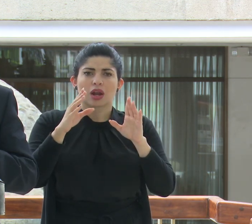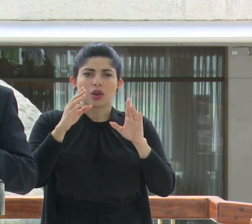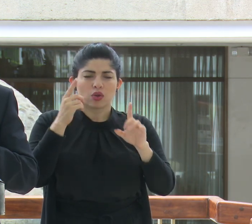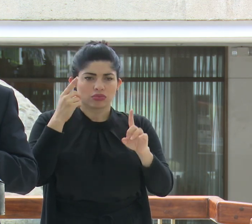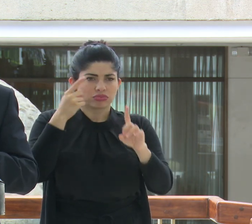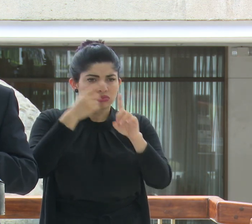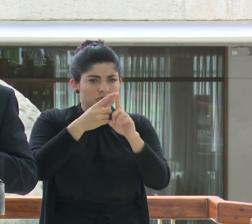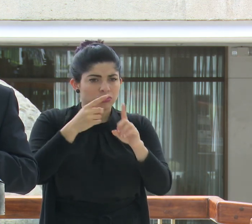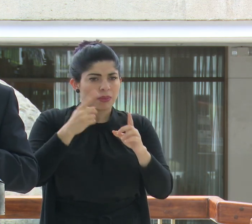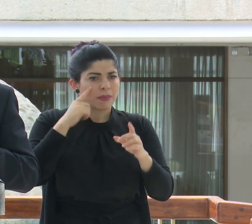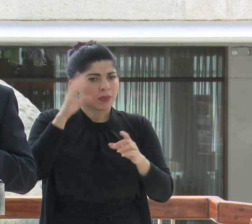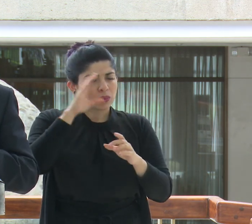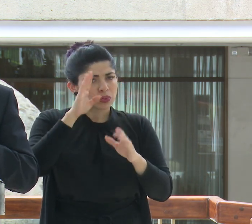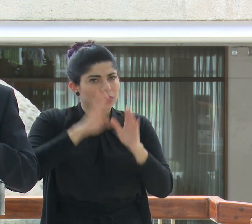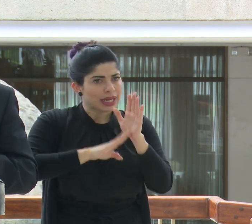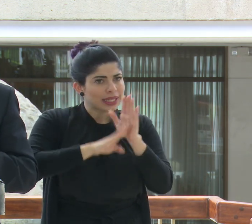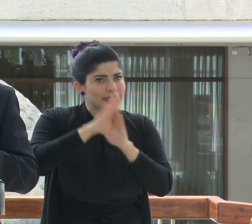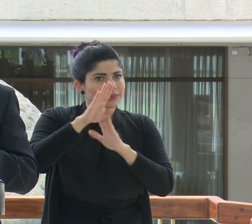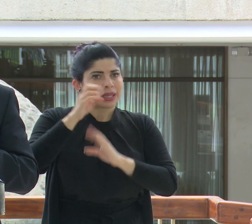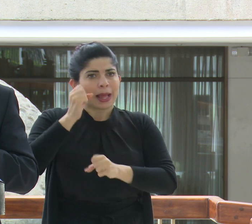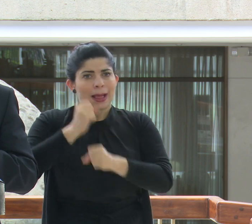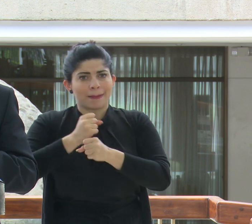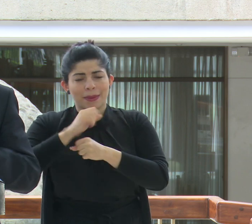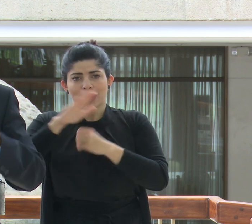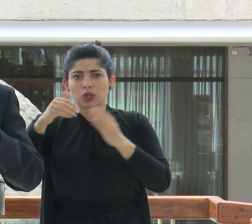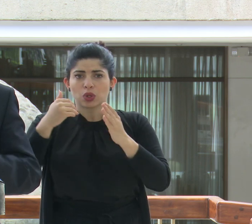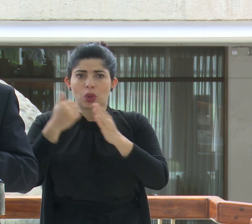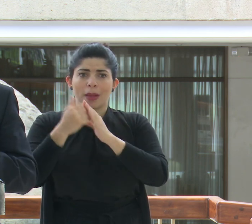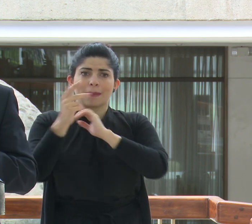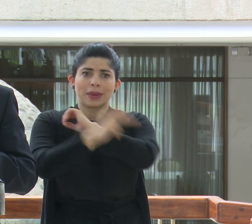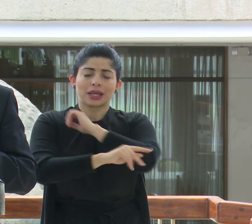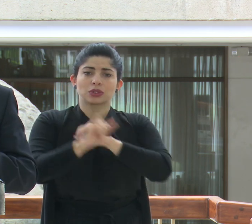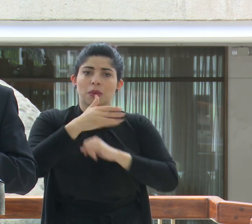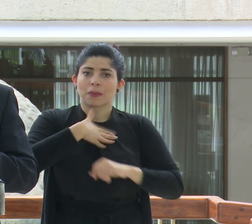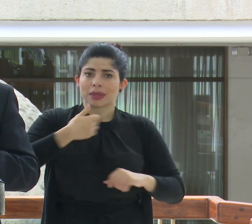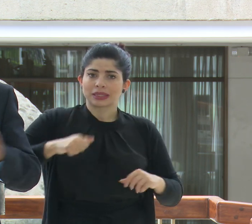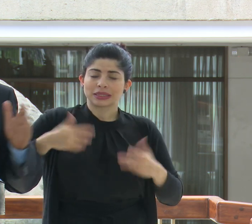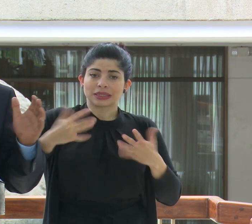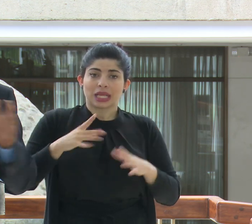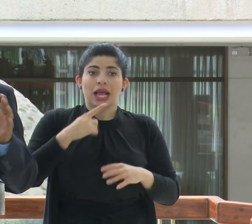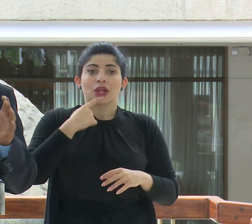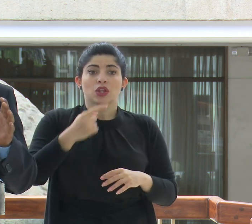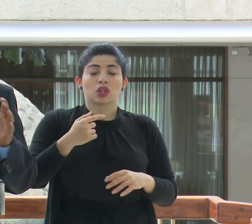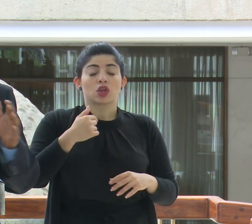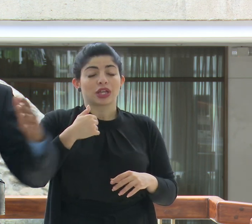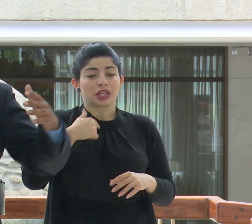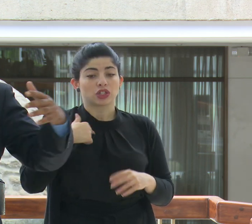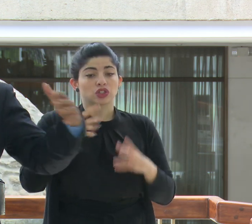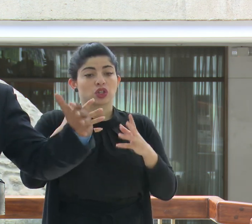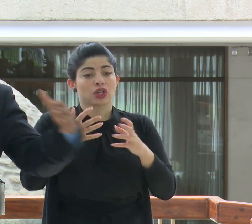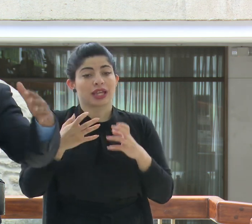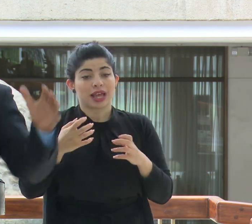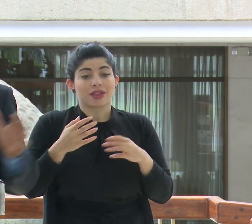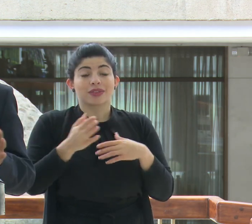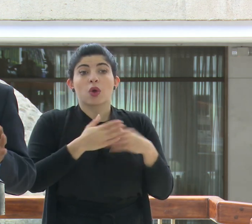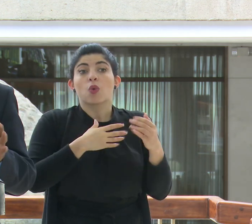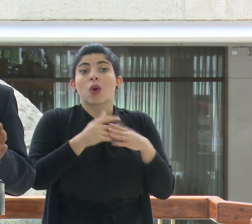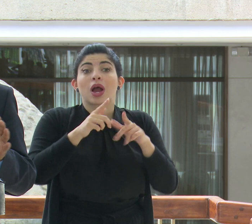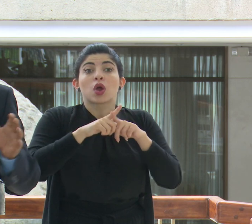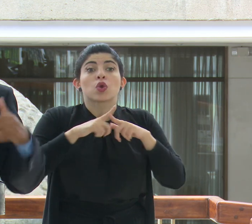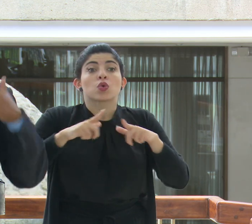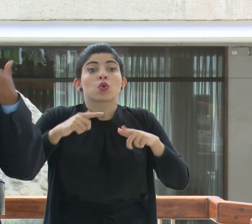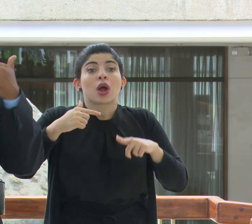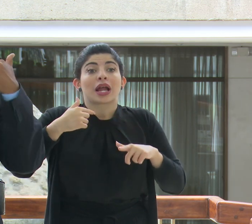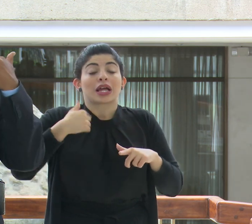ruta del crecimiento y del empleo en todo el país, como el señor presidente lo ha planteado, y yo pretendo, desde cualquier lugar en el que